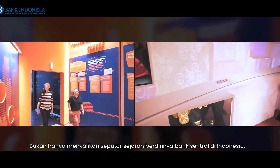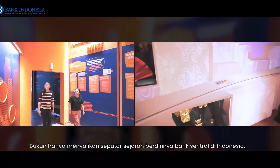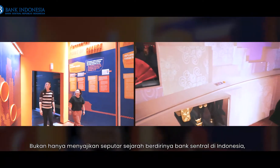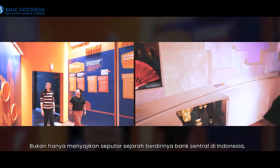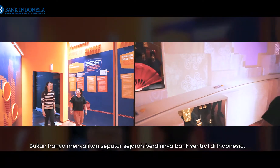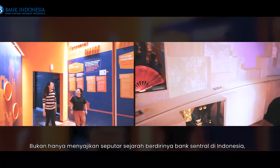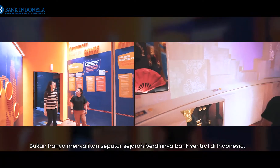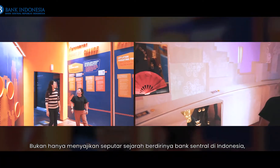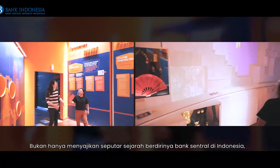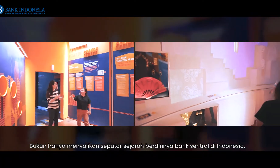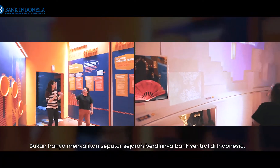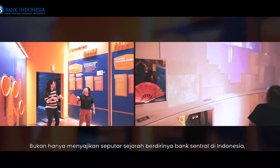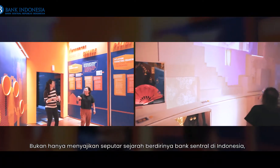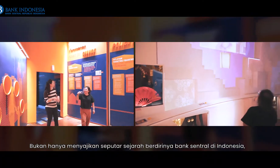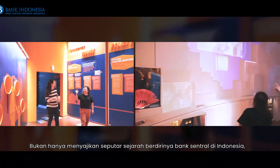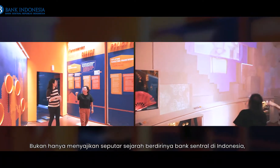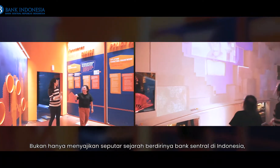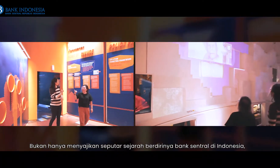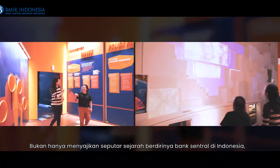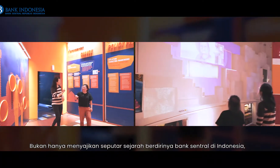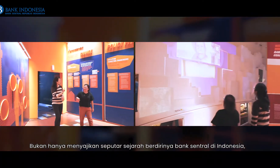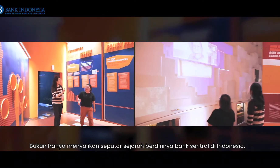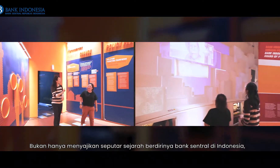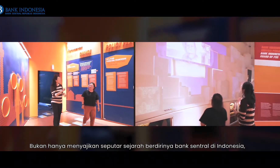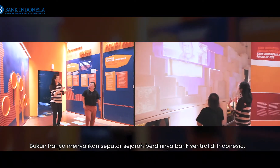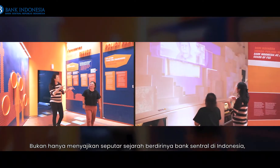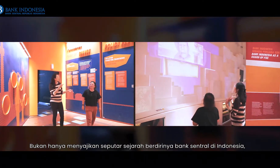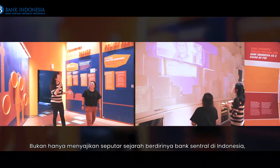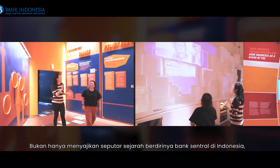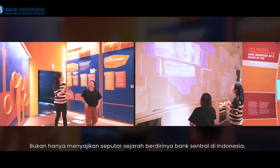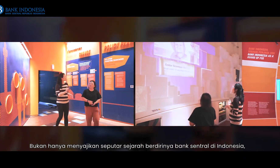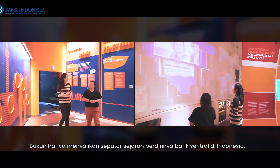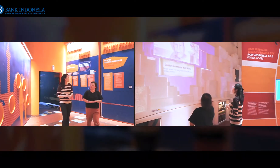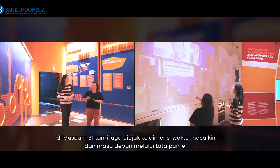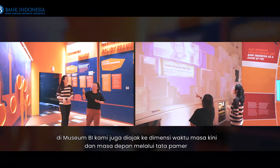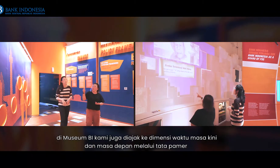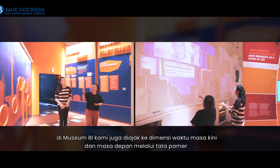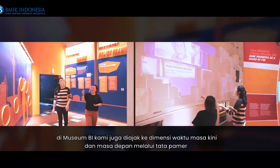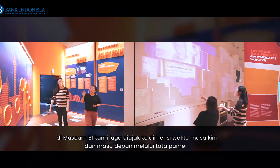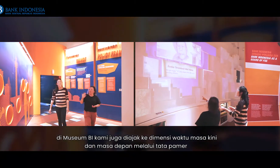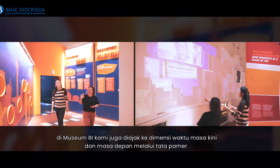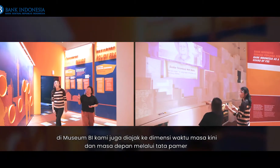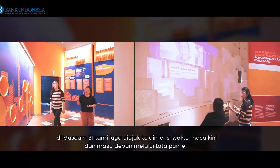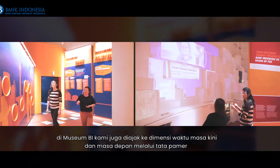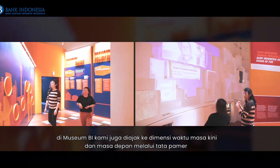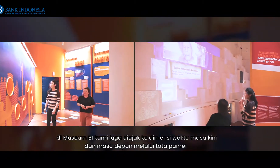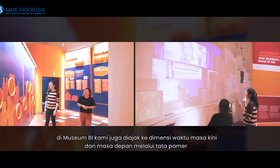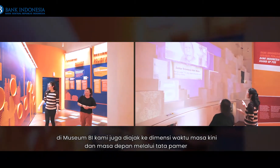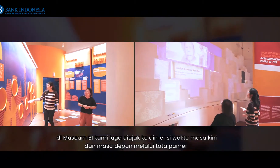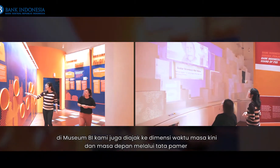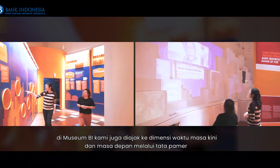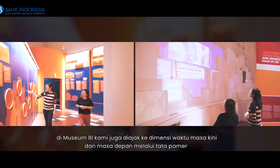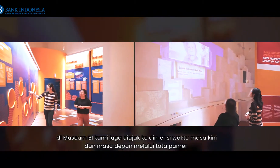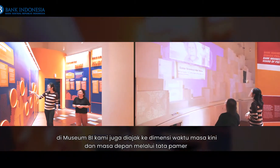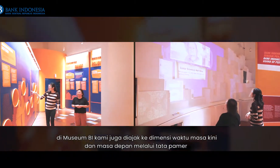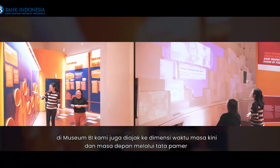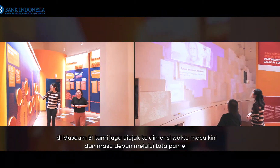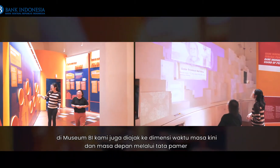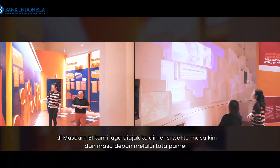Bukan hanya menyajikan seputar sejarah berdirinya bank sentral di Indonesia, di Museum BI kami juga diajak ke dimensi waktu masa kini dan